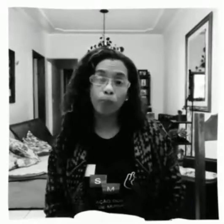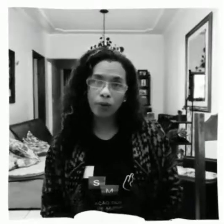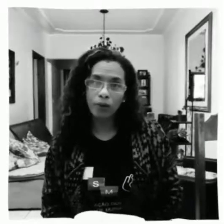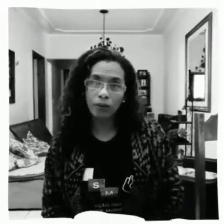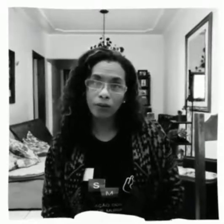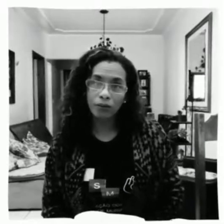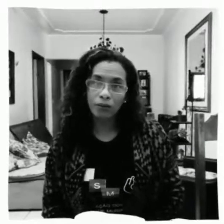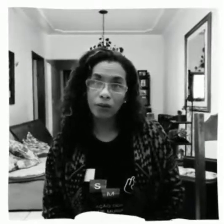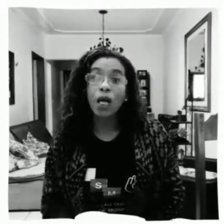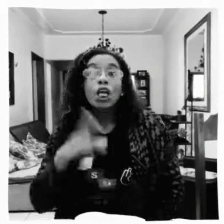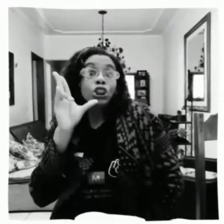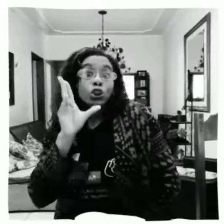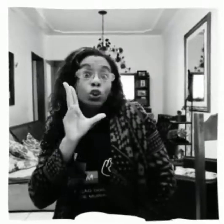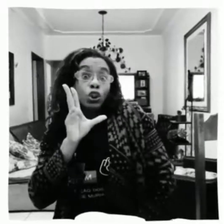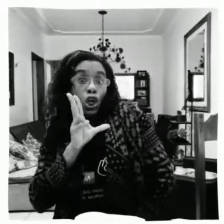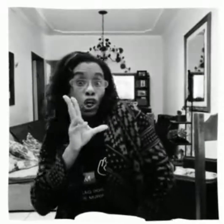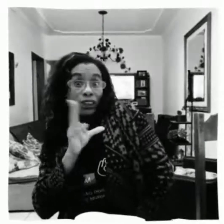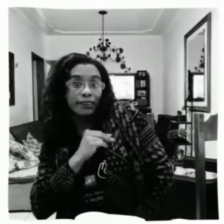desculpa.